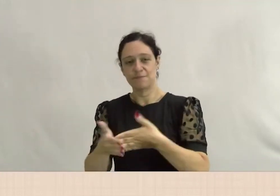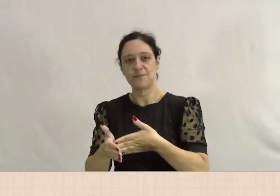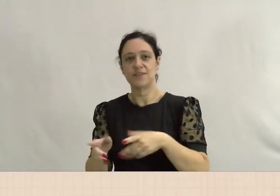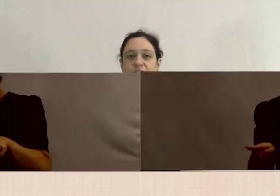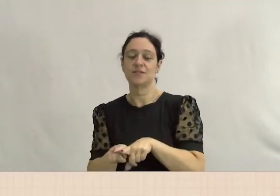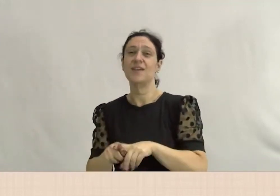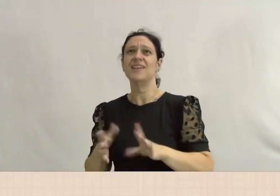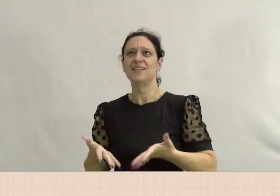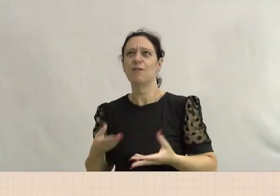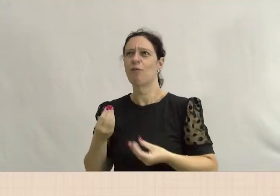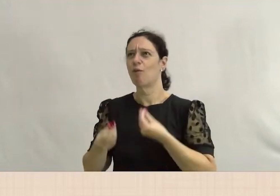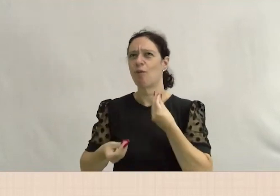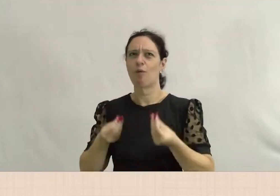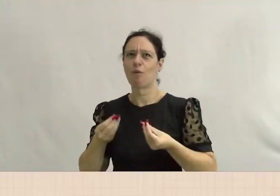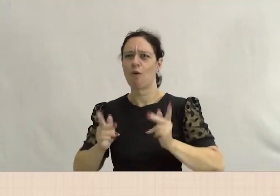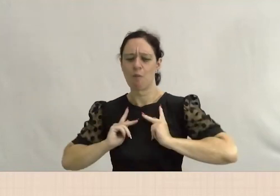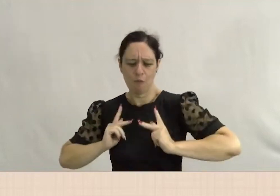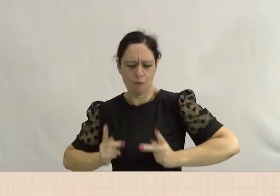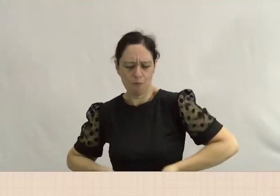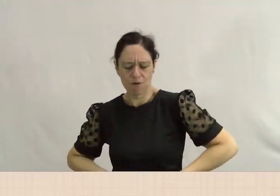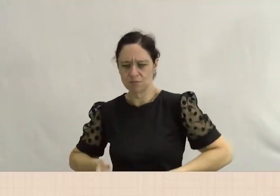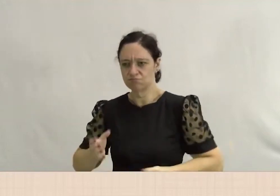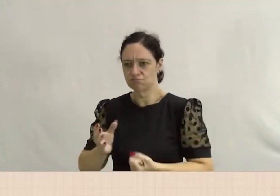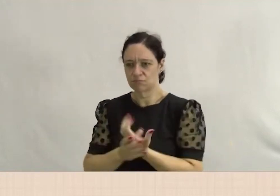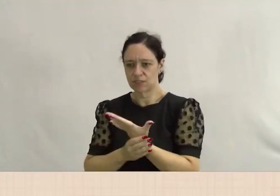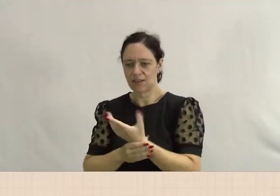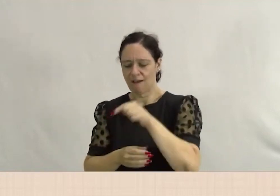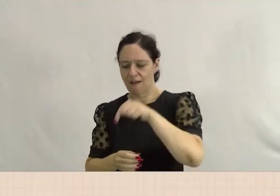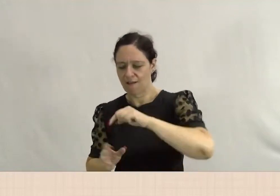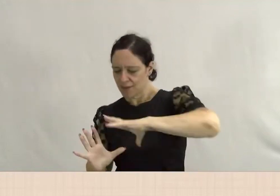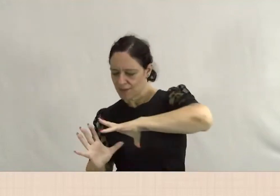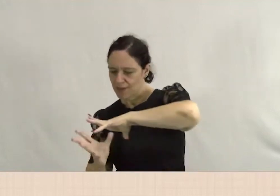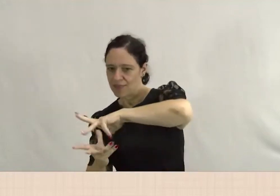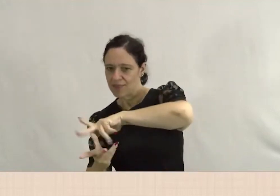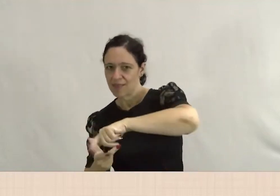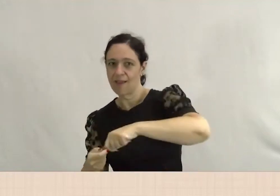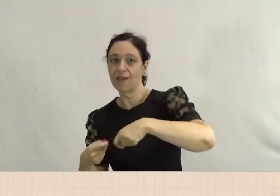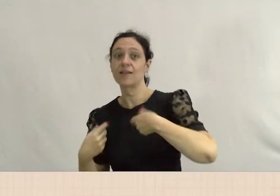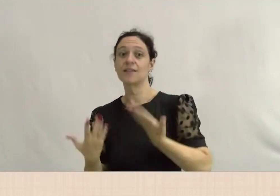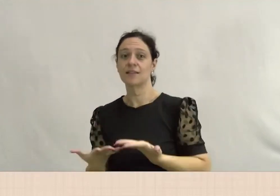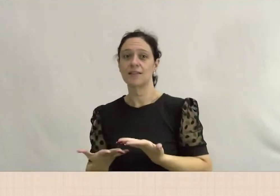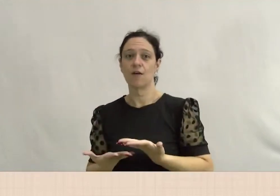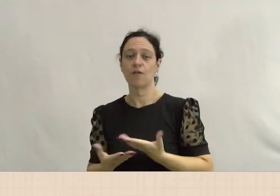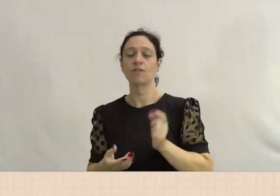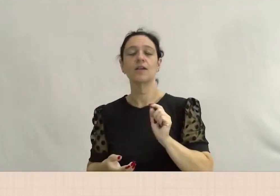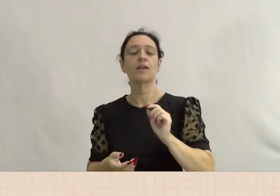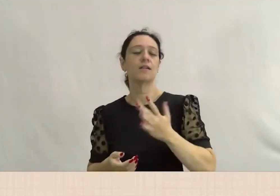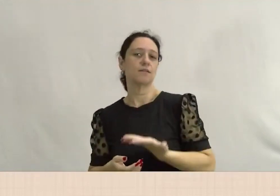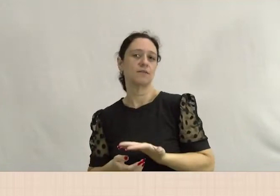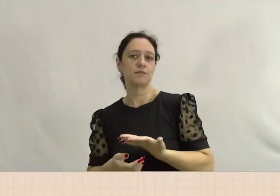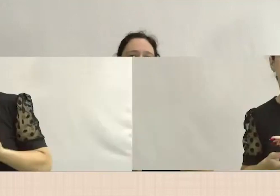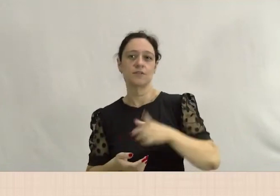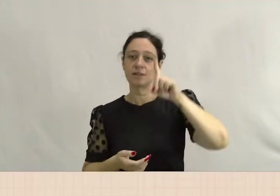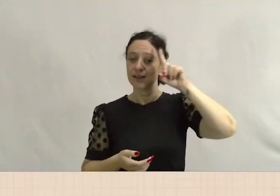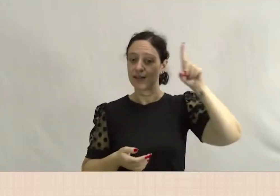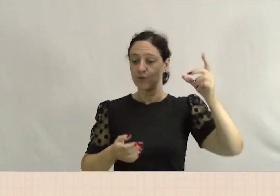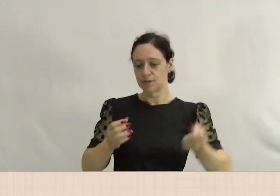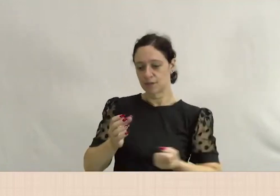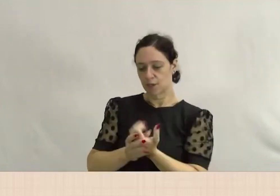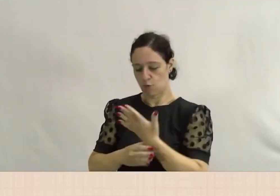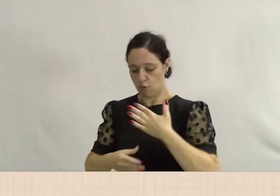a existência sua aqui na terra. Deus então deu para o homem, criou ao homem esse